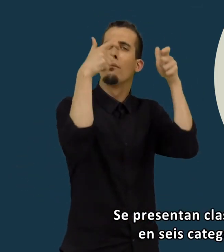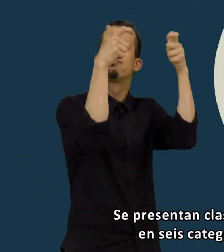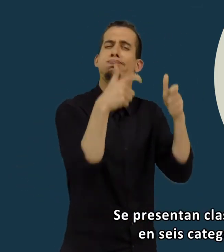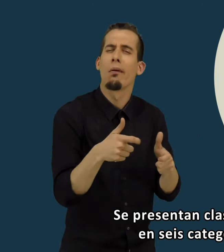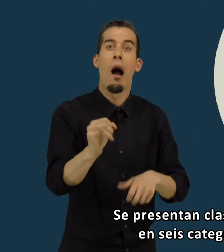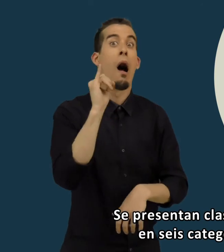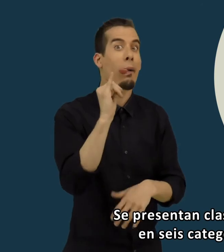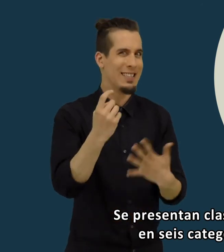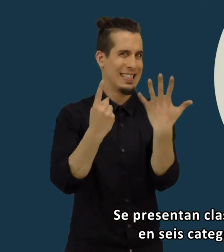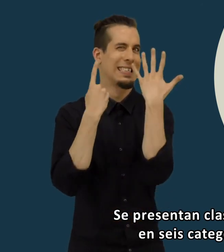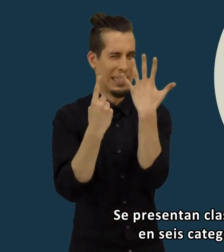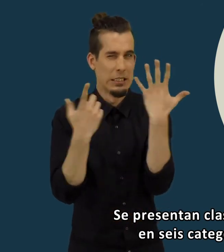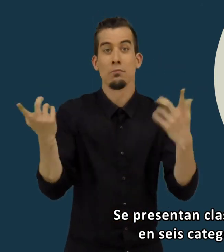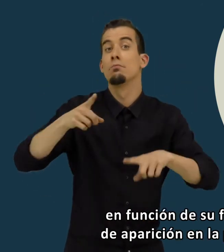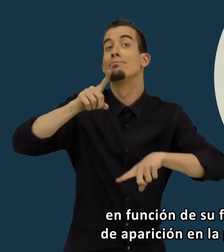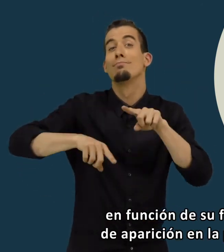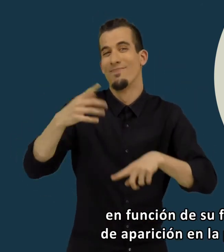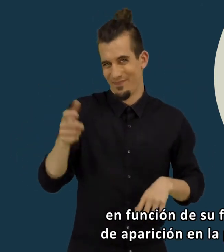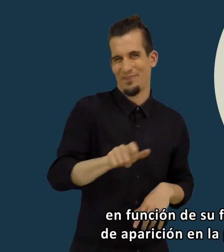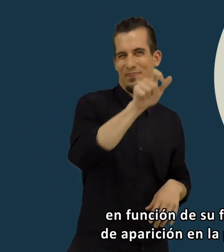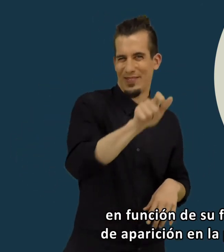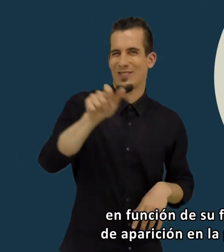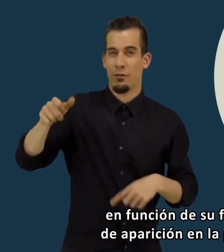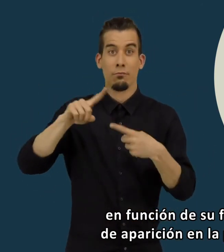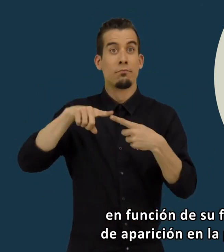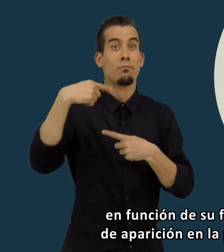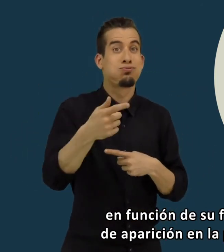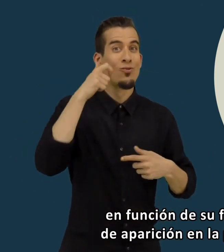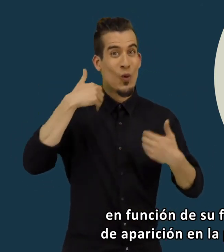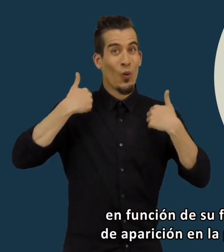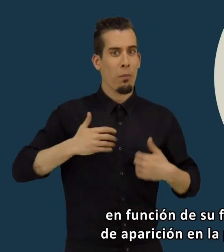en función de su frecuencia de aparición en la población.